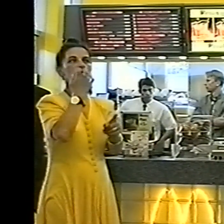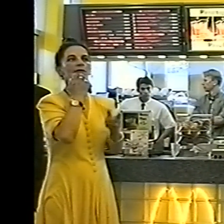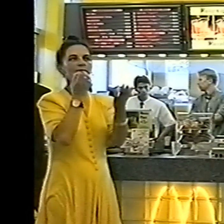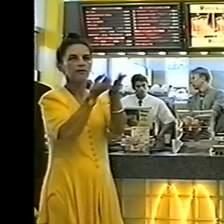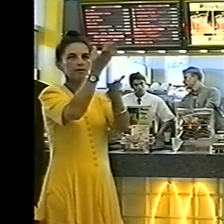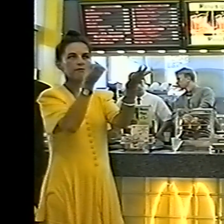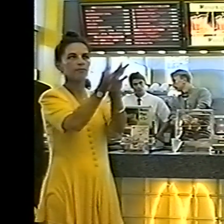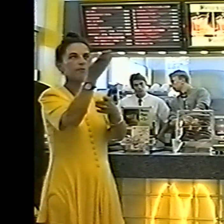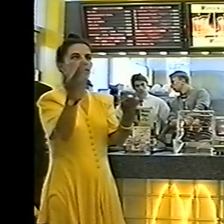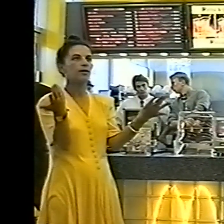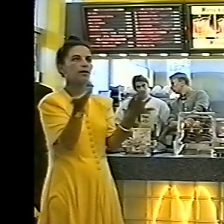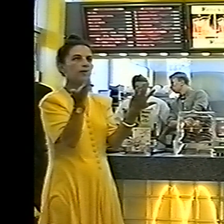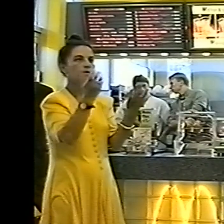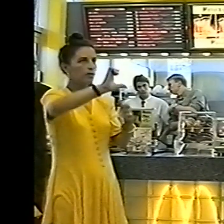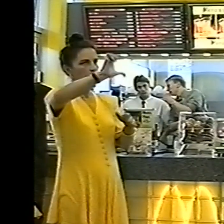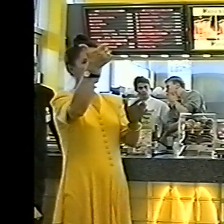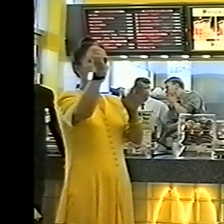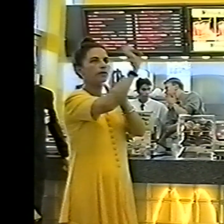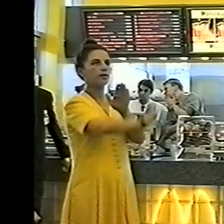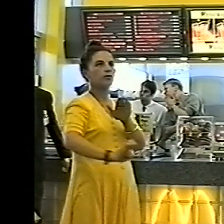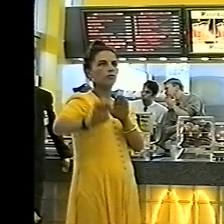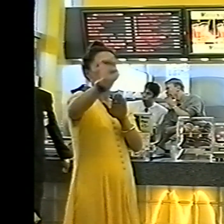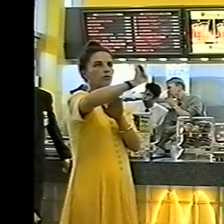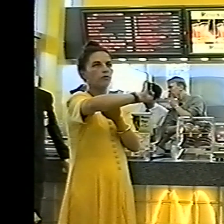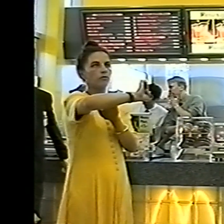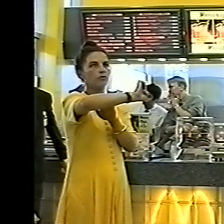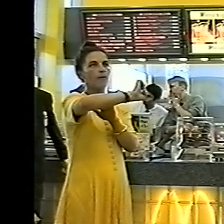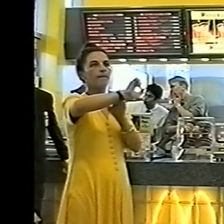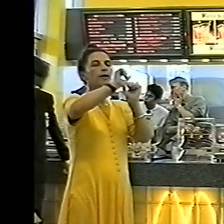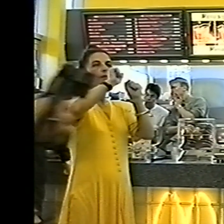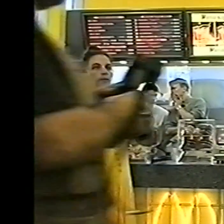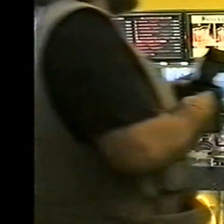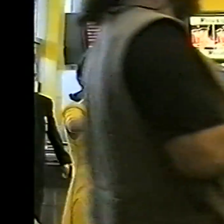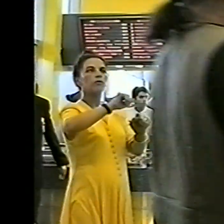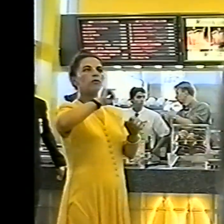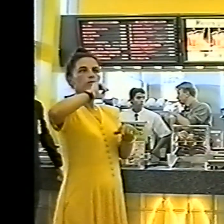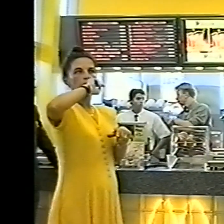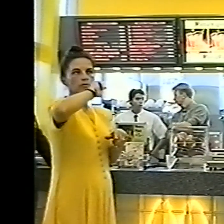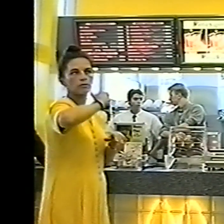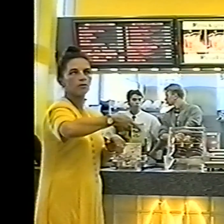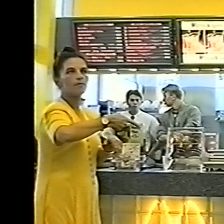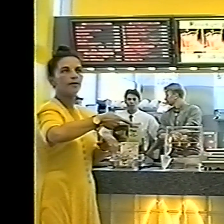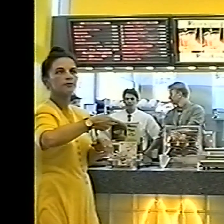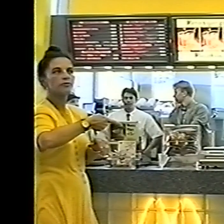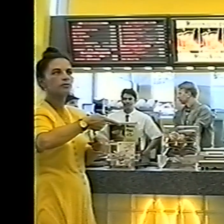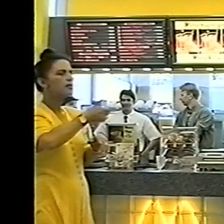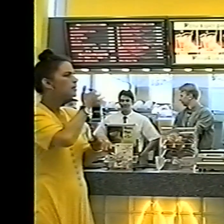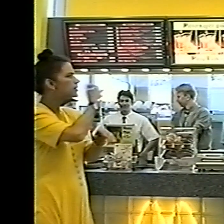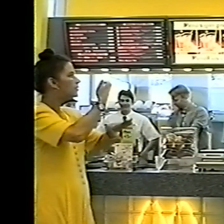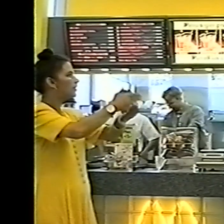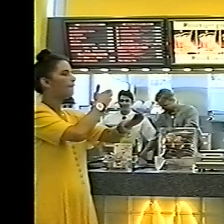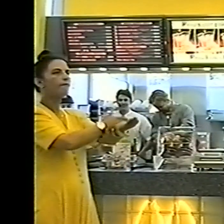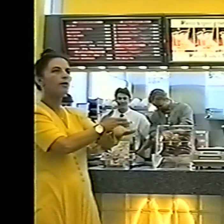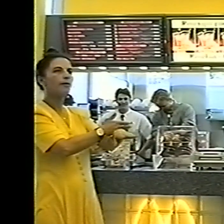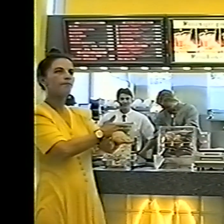aujourd'hui. Il s'agit en première européenne d'une commande à distance qui permet de, comme il a été mentionné tout à